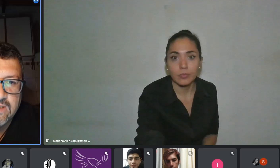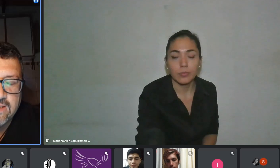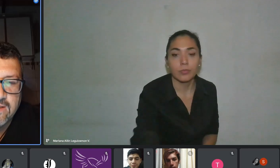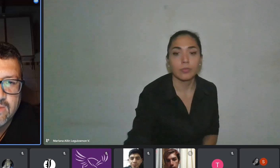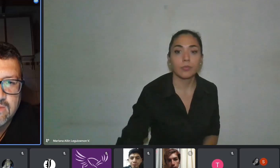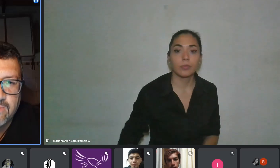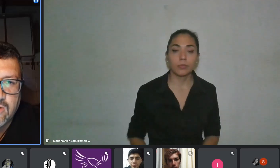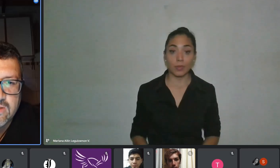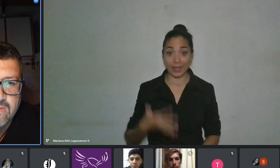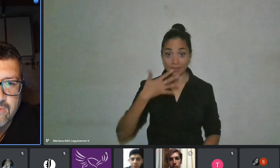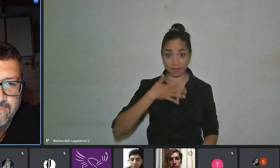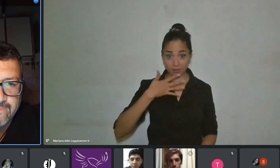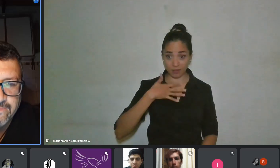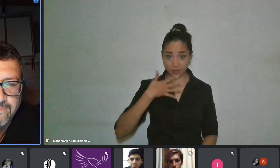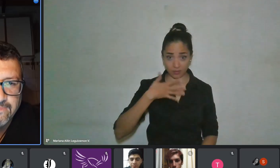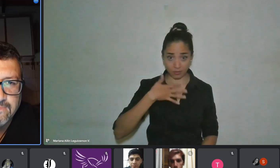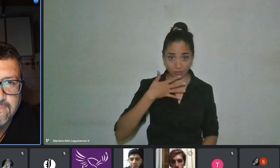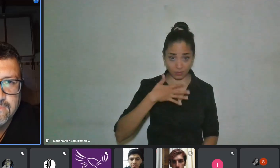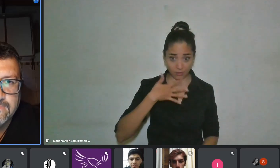¿Se entendió más o menos el concepto?